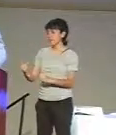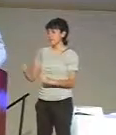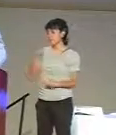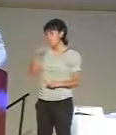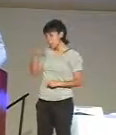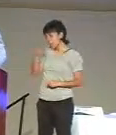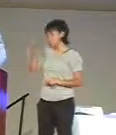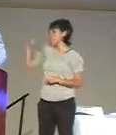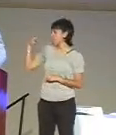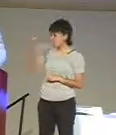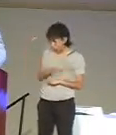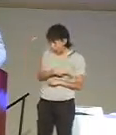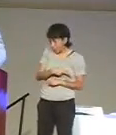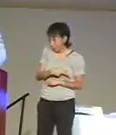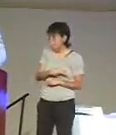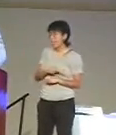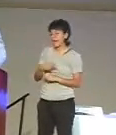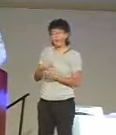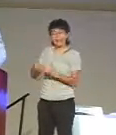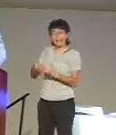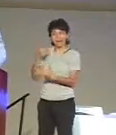pasivo durante el embarazo.